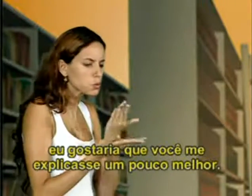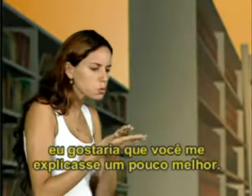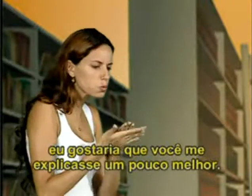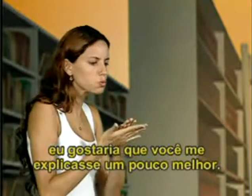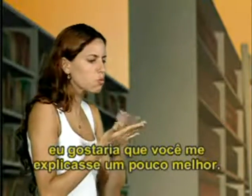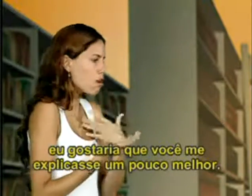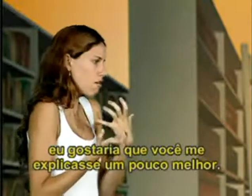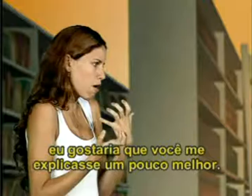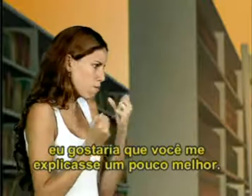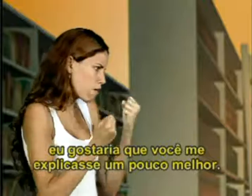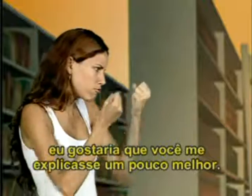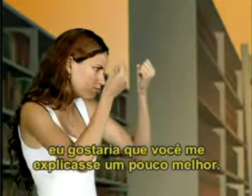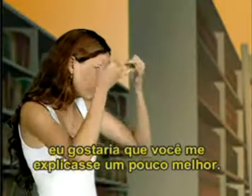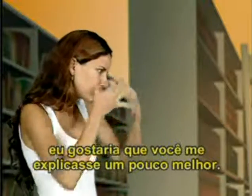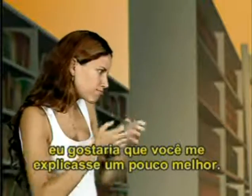você me explicasse um pouco melhor.